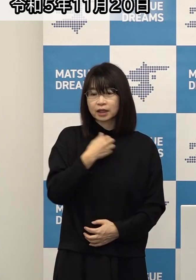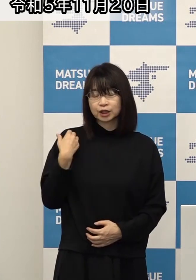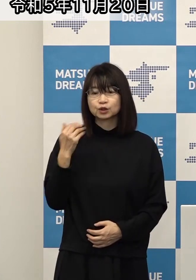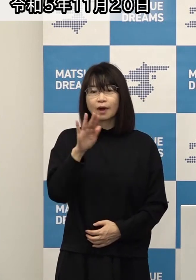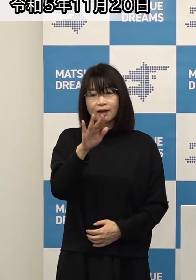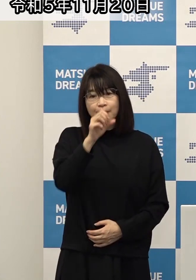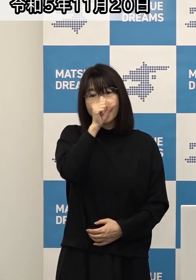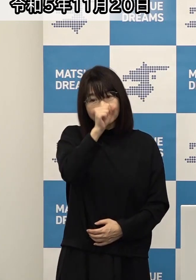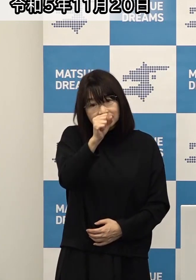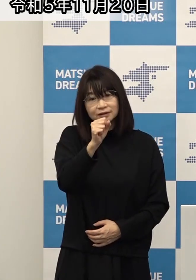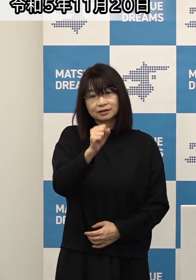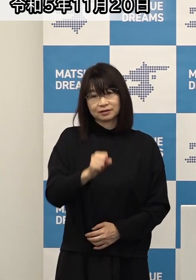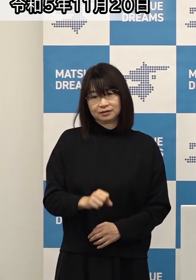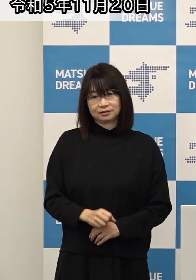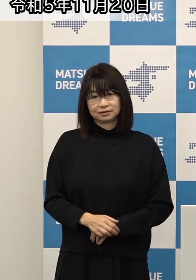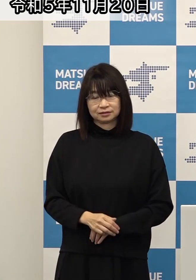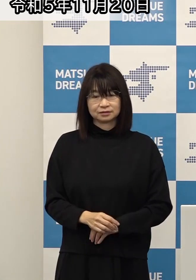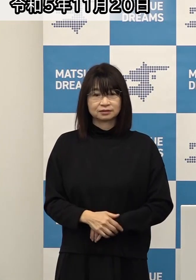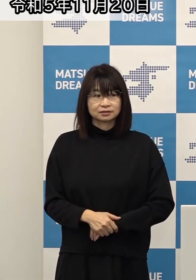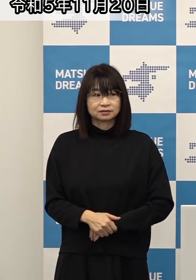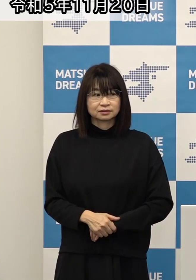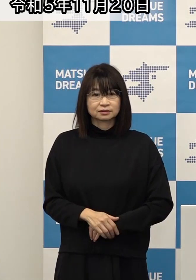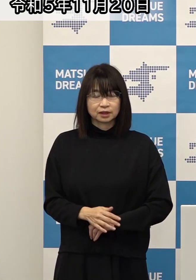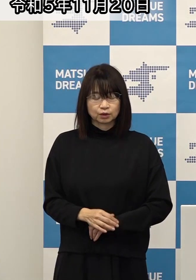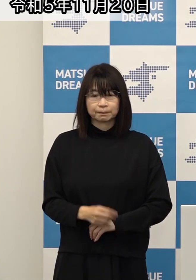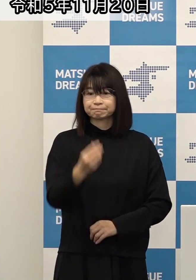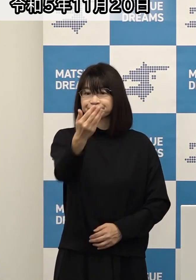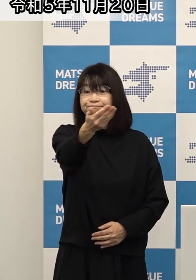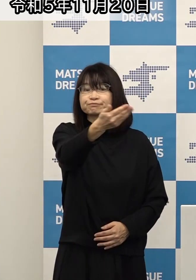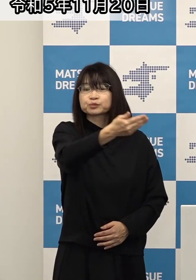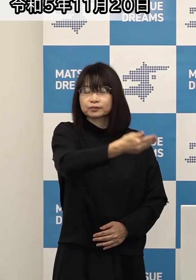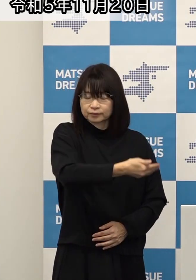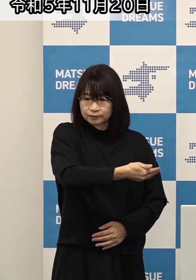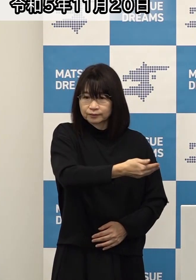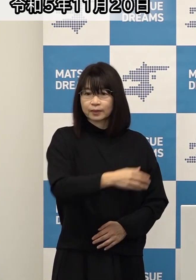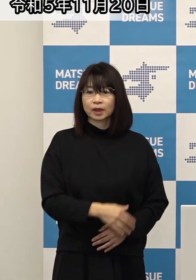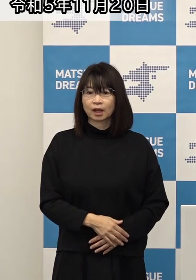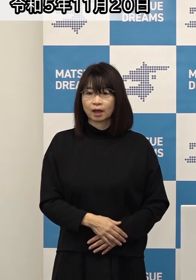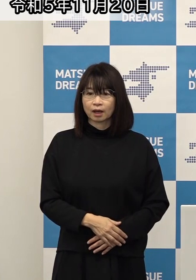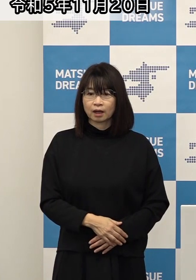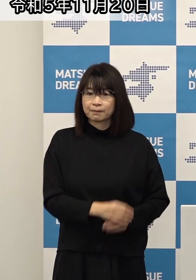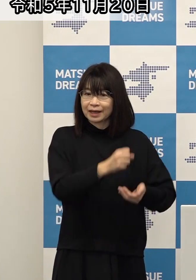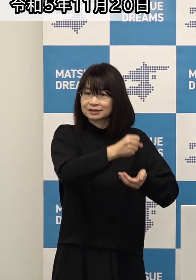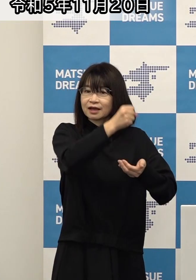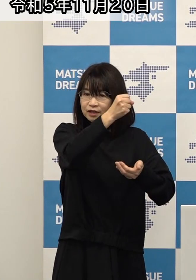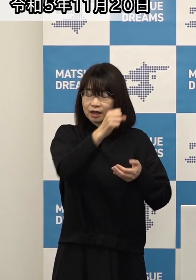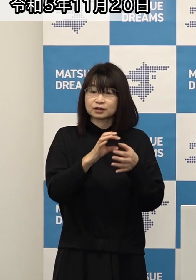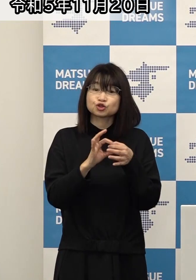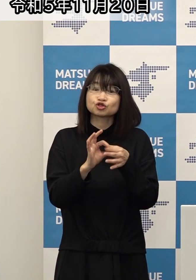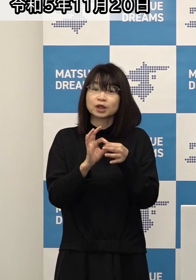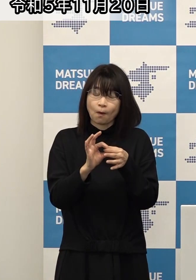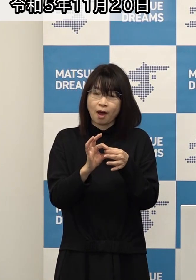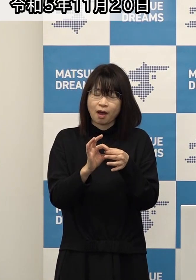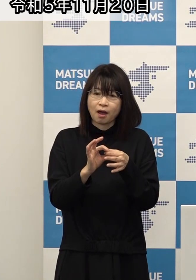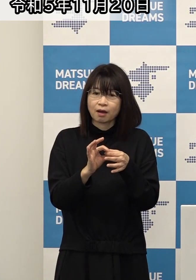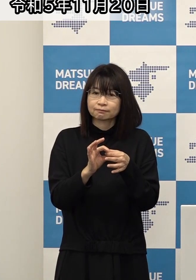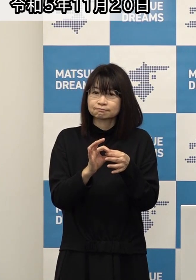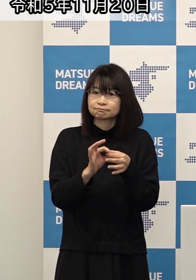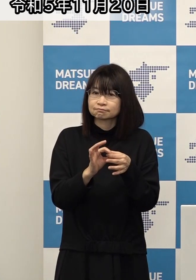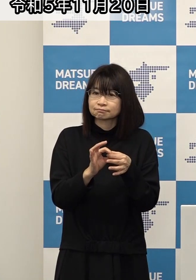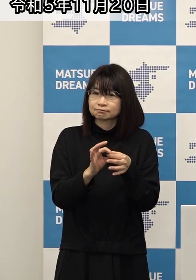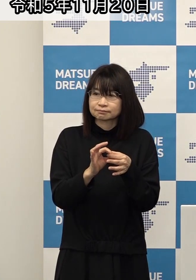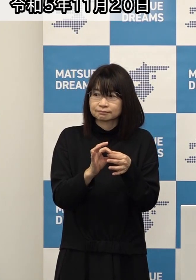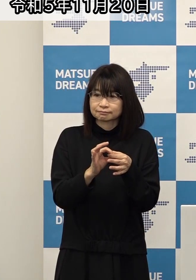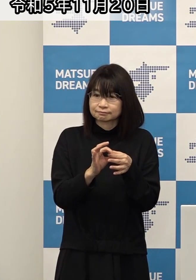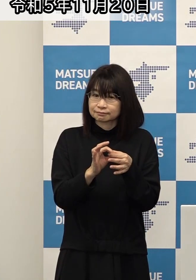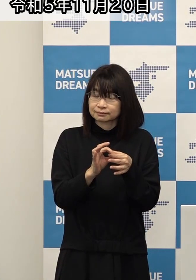。 分かりました。それとですね、ちょっと財源的なところになるんですけれども、夏に、発表いただ